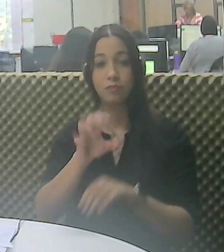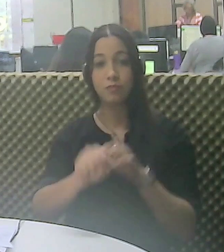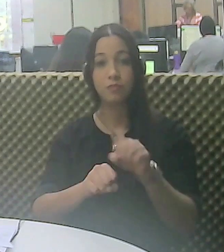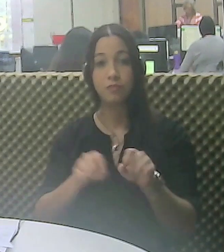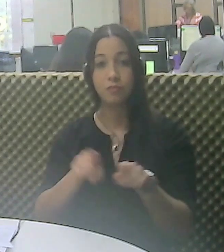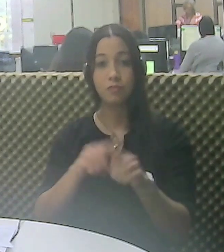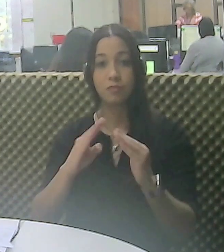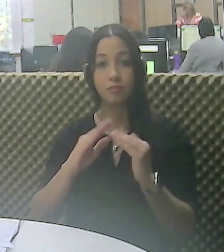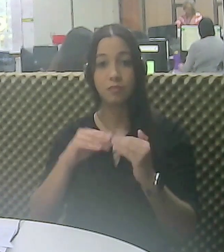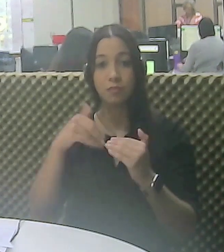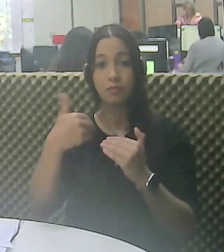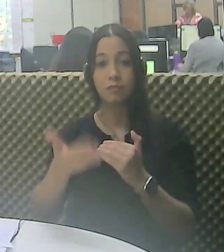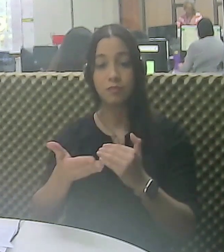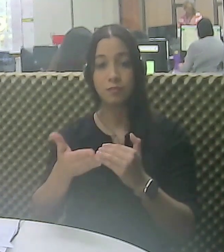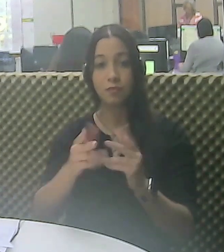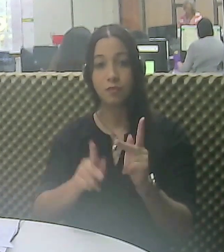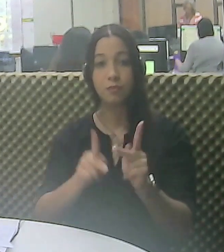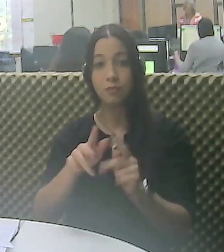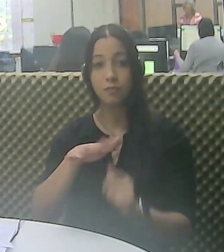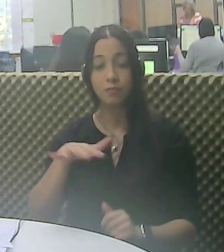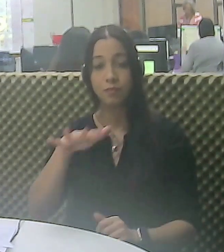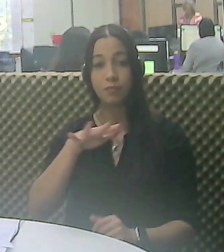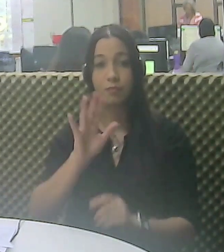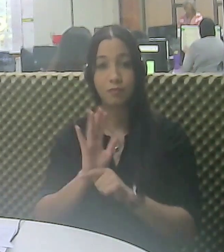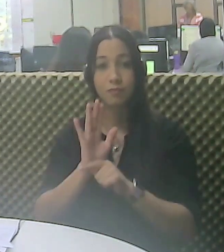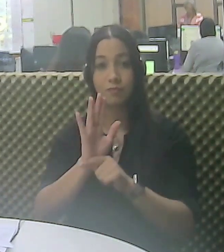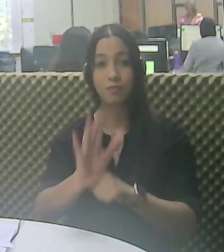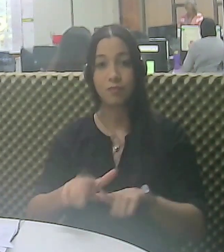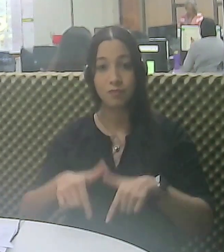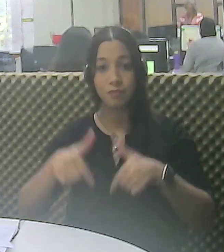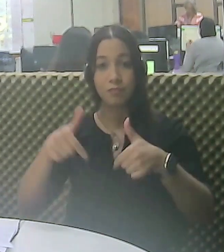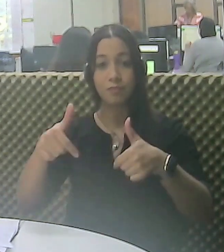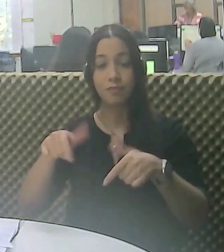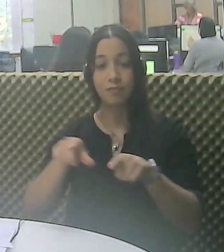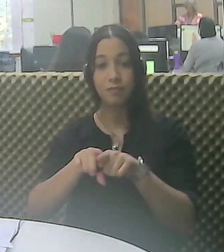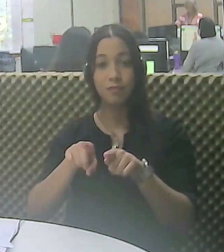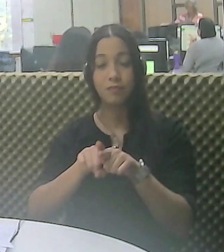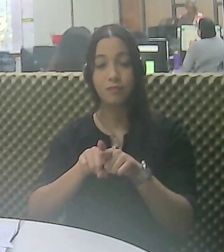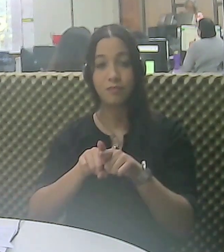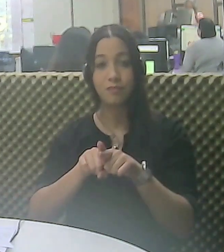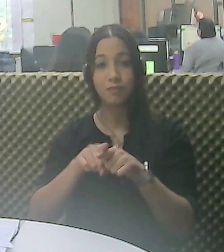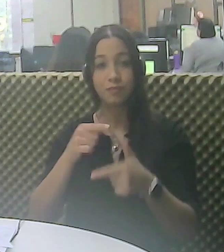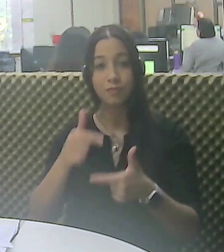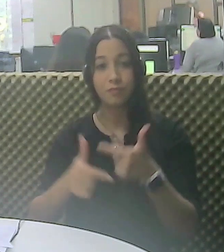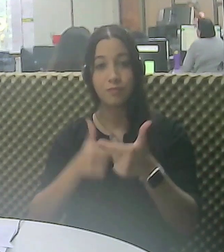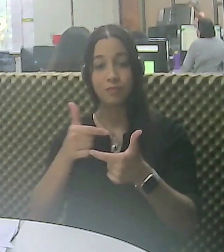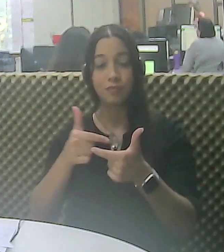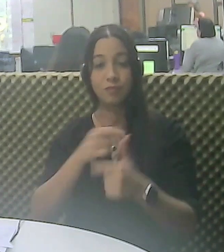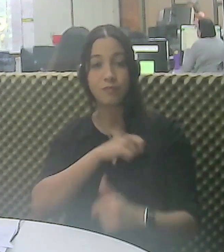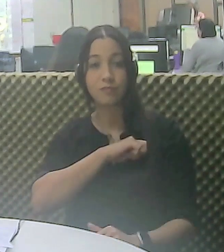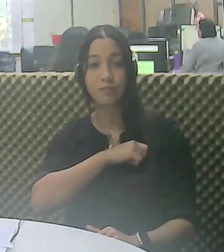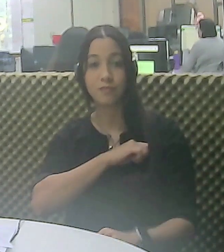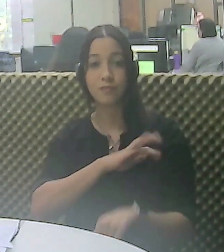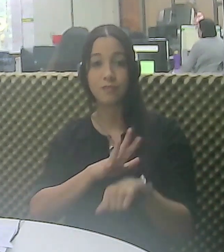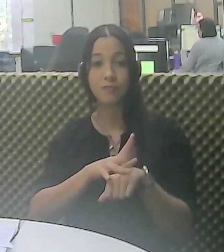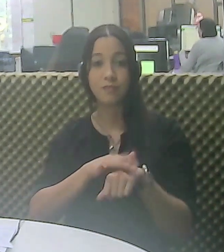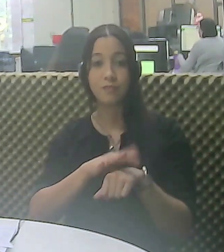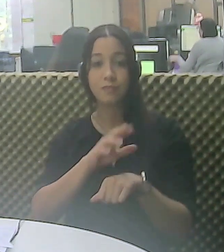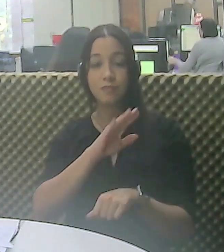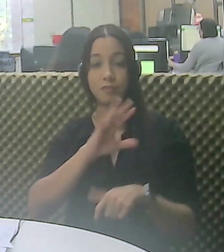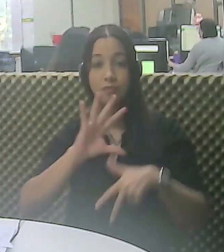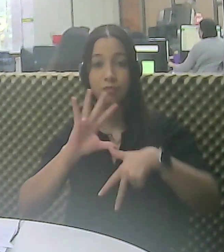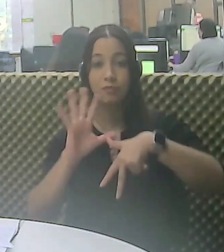dentro dos imóveis da população local que contribuiu com a ação. Além disso, por meio do trabalho dos agentes de endemias das